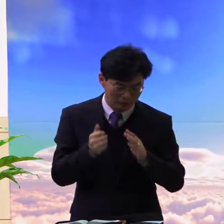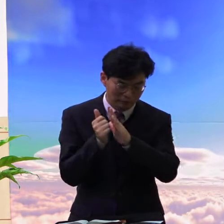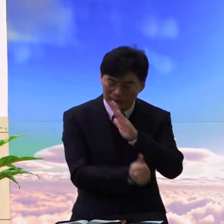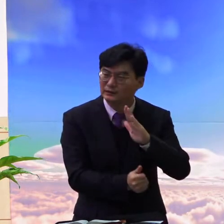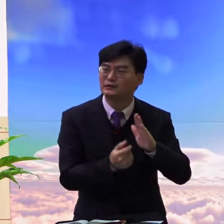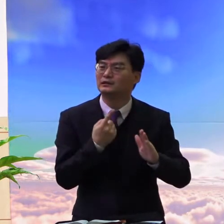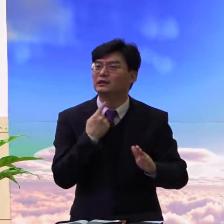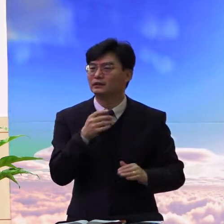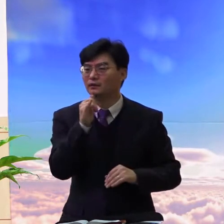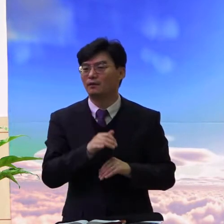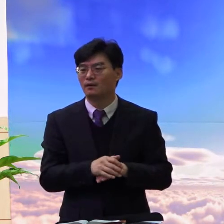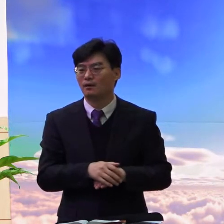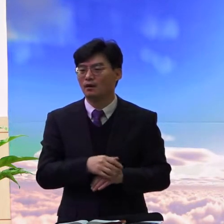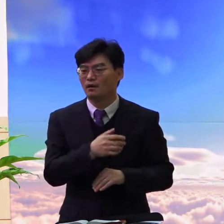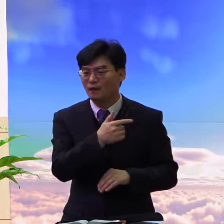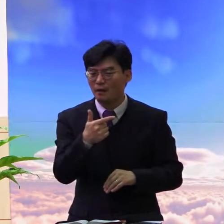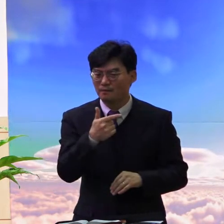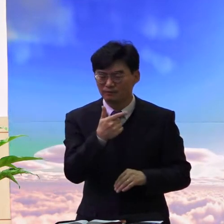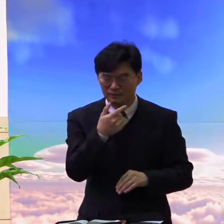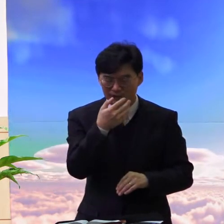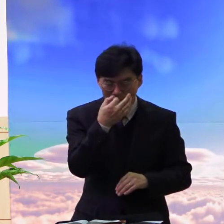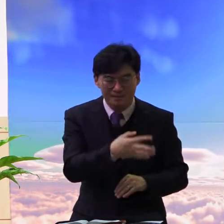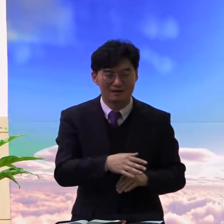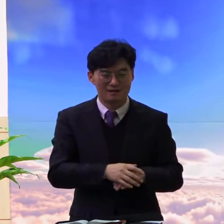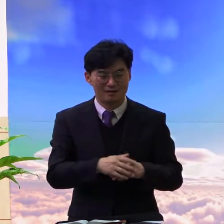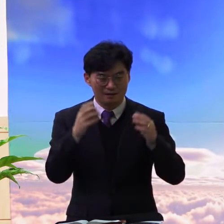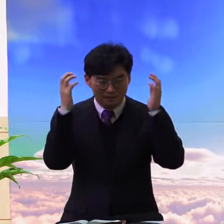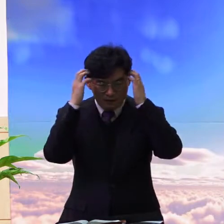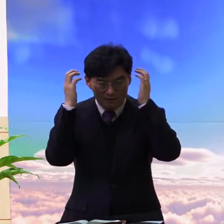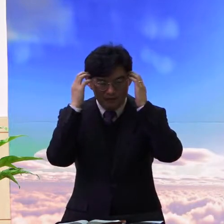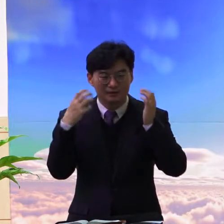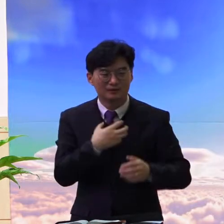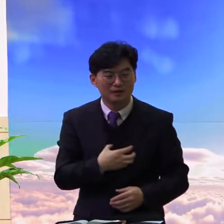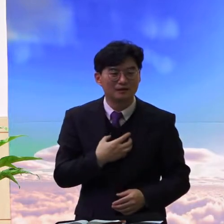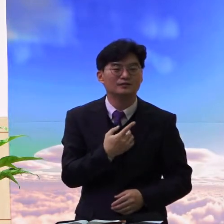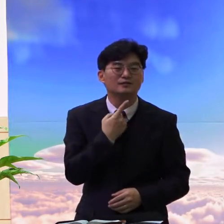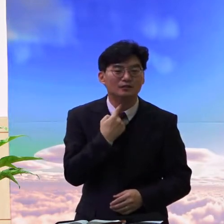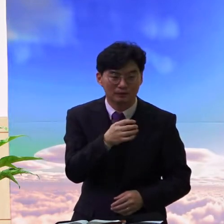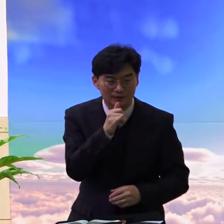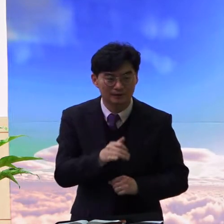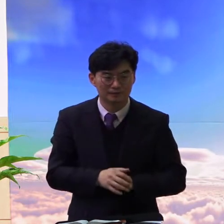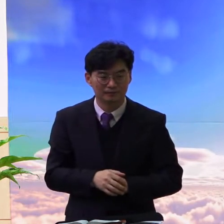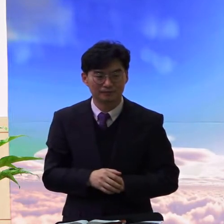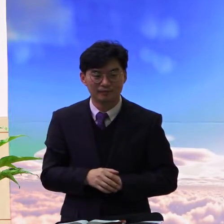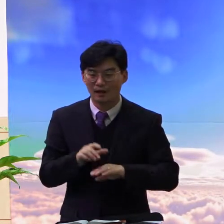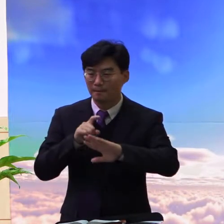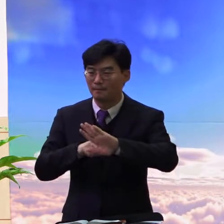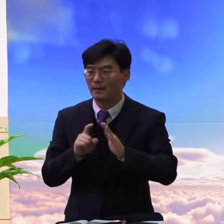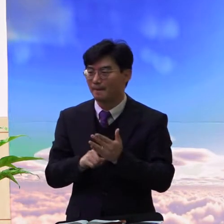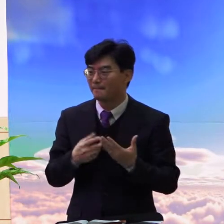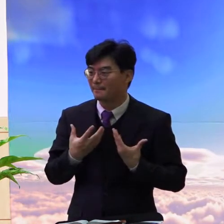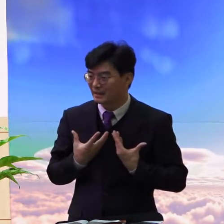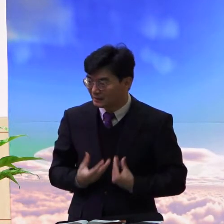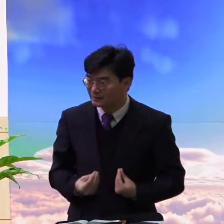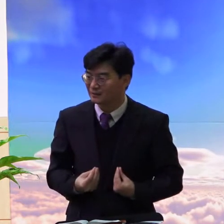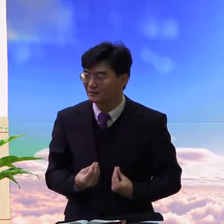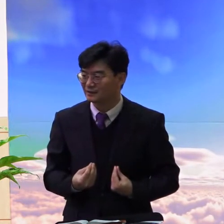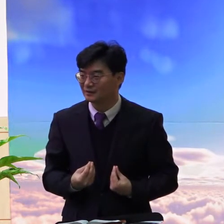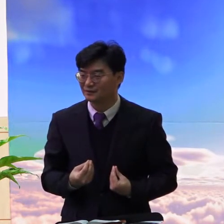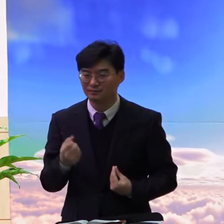정말 감당할 수 없는 어려움이 닥쳐와서 그런 것으로 인해서 마음이 무너지고 상합니다.